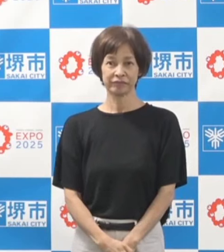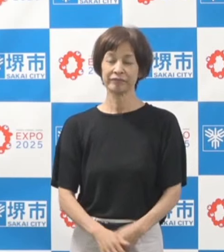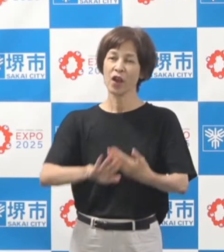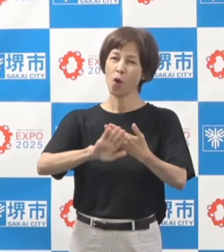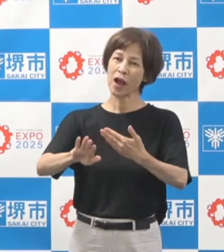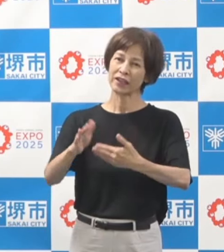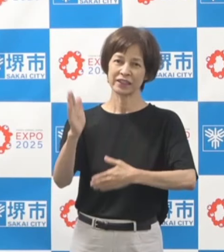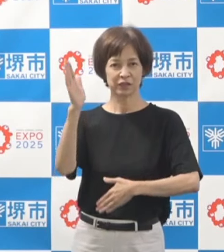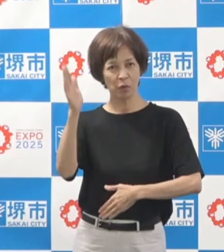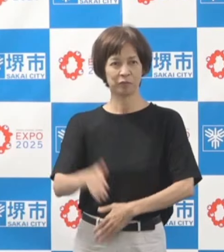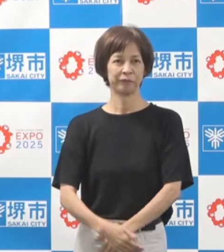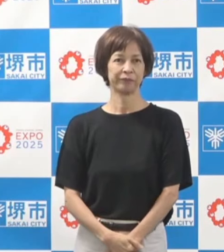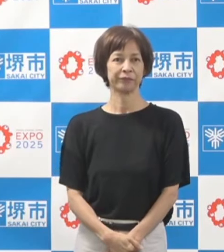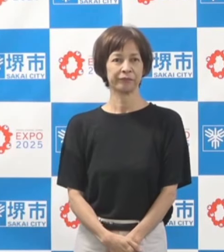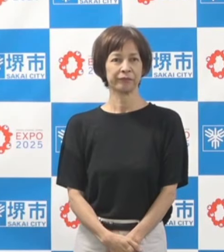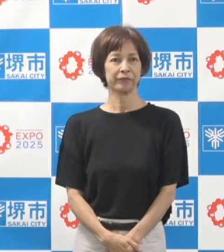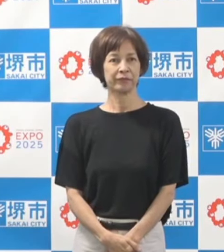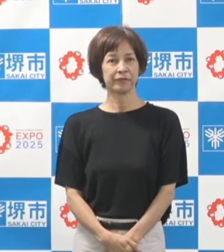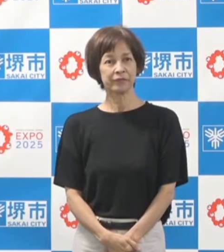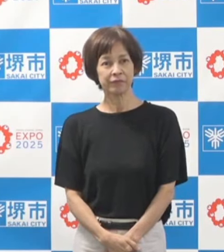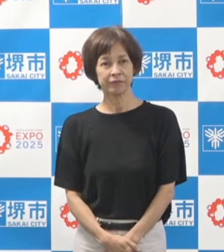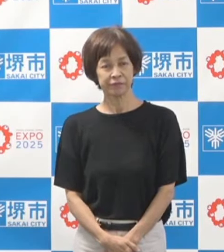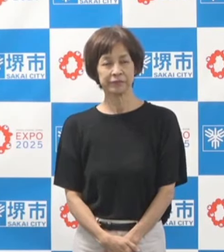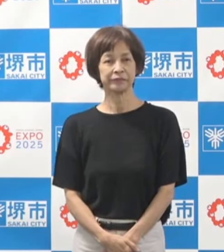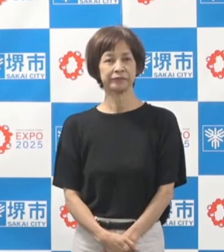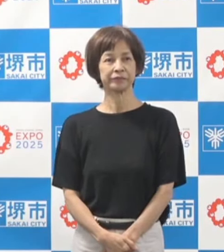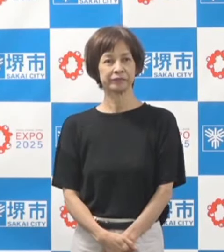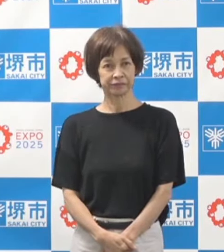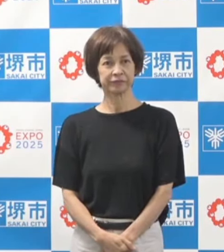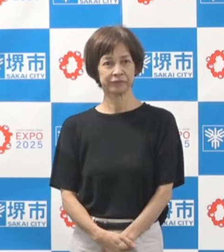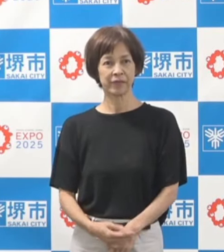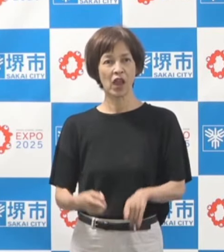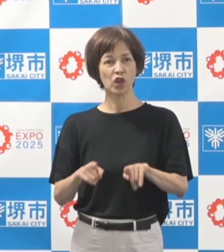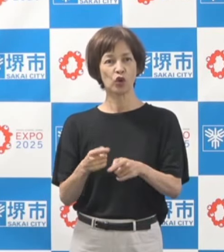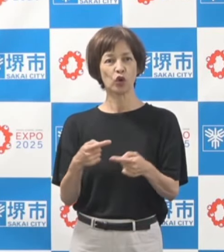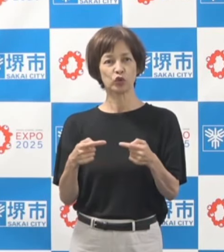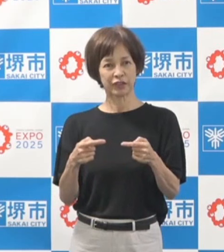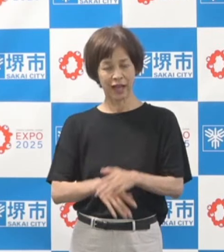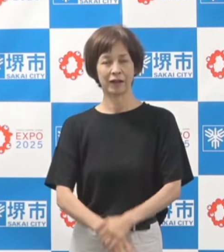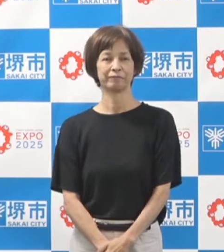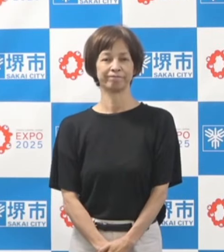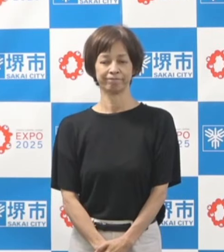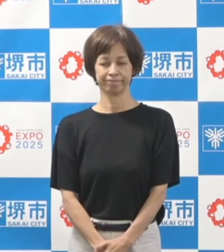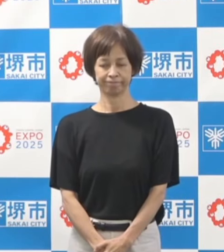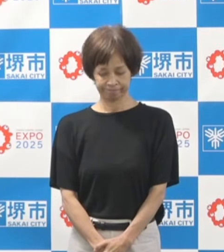にご質問いかがでしょうか。時事通信さん、ごめんなさい、共同通信さんよろしくお願いします。